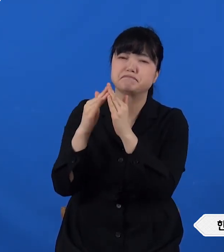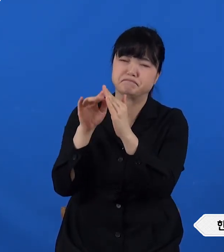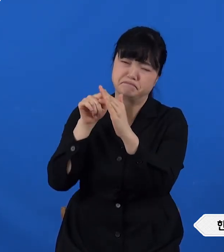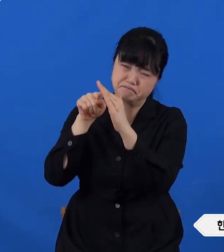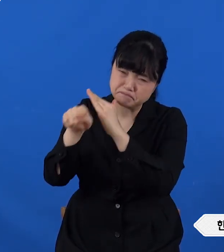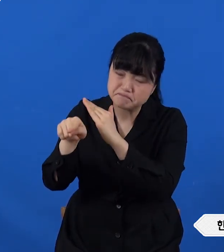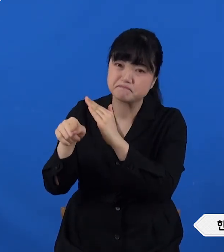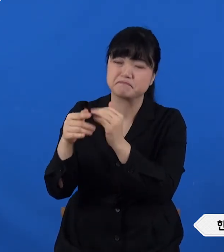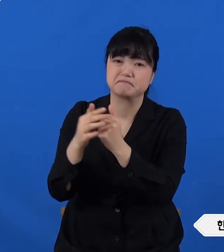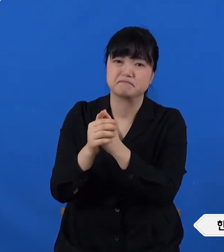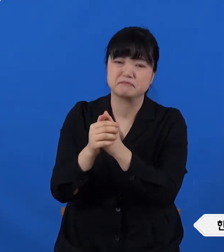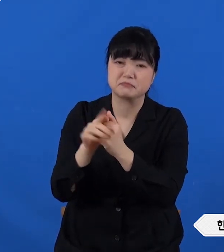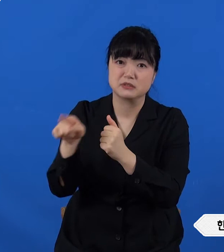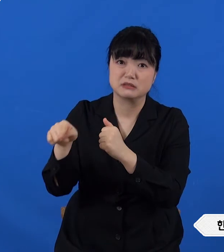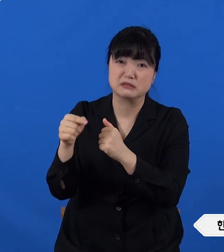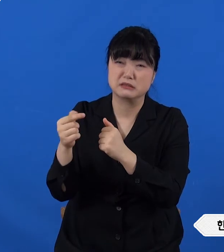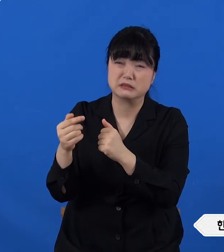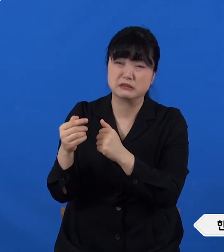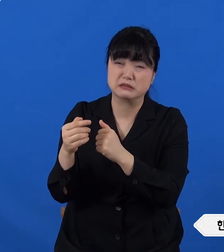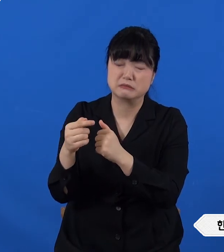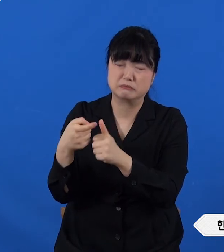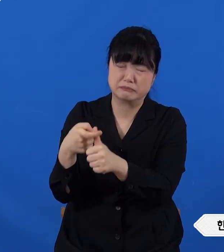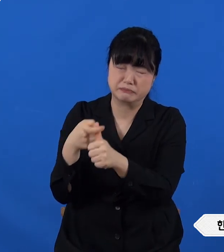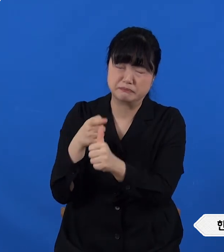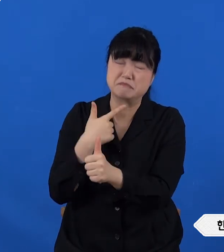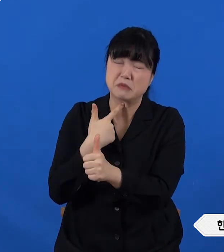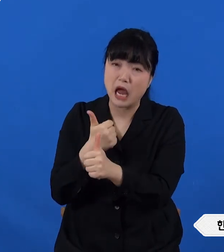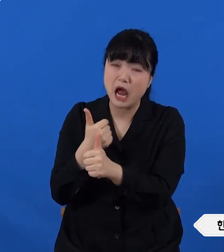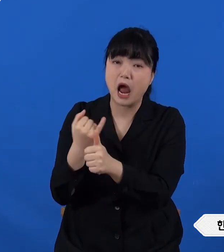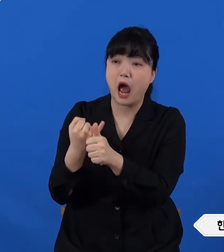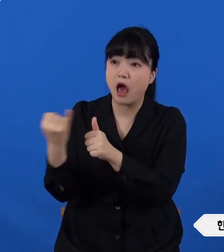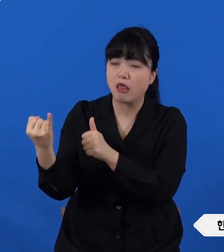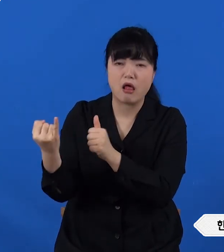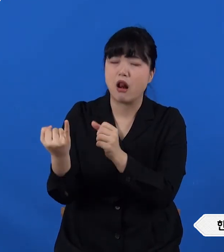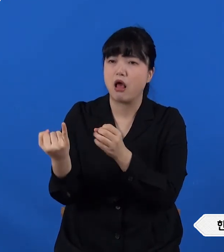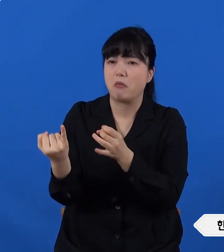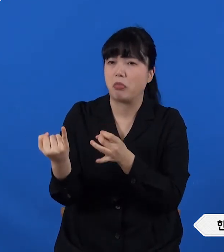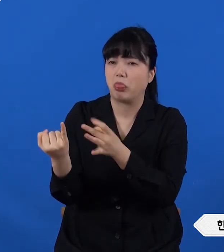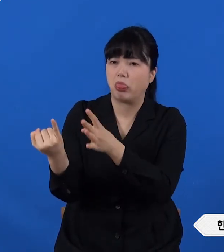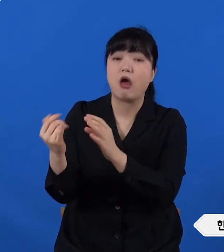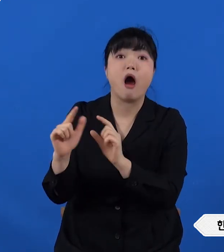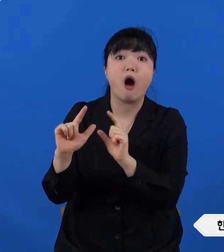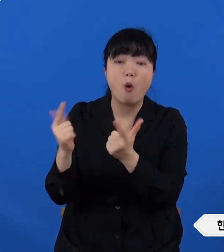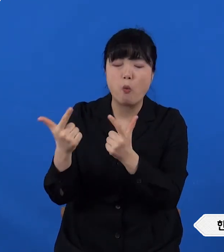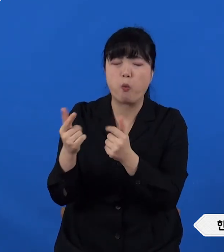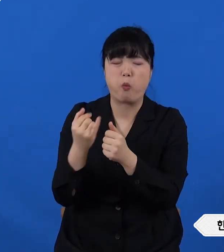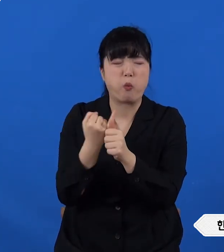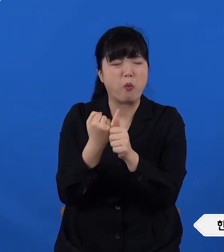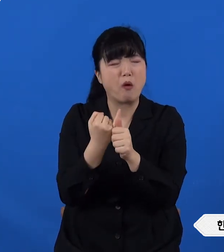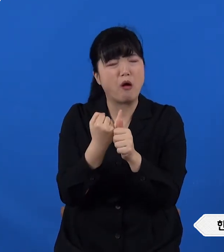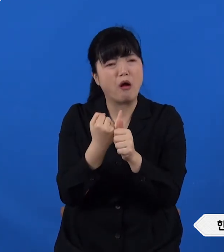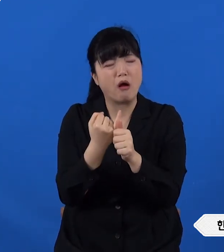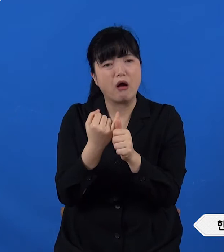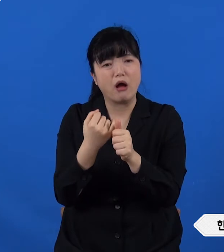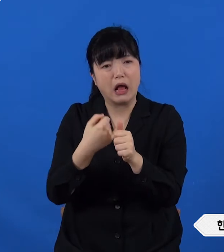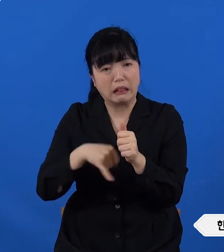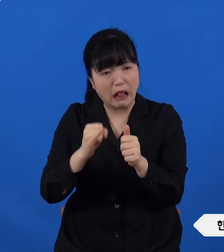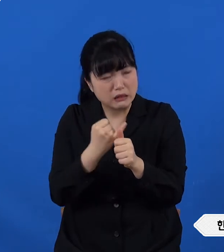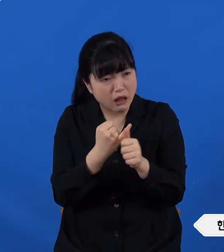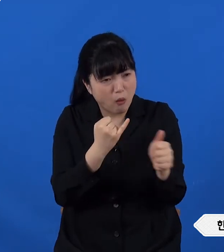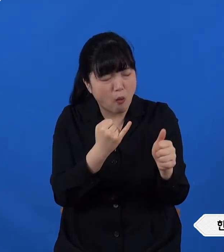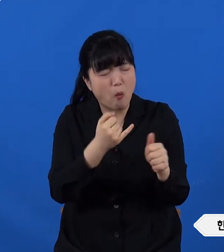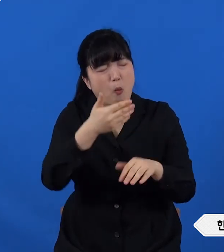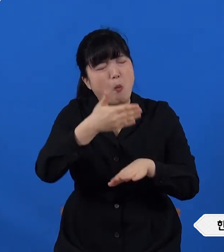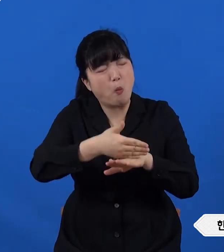그런 짓을 한 아내를 버리지 않는 이 사위가 너무 고마워서 장인이